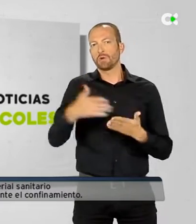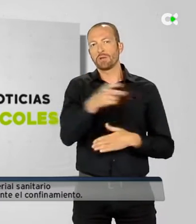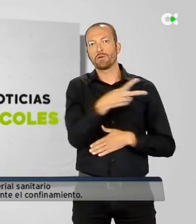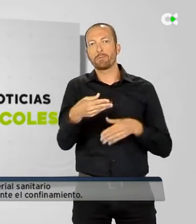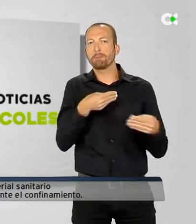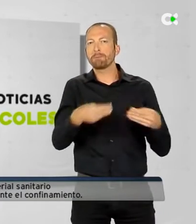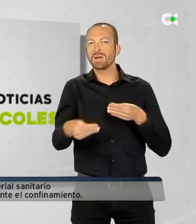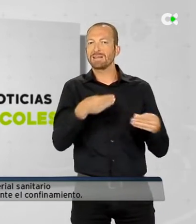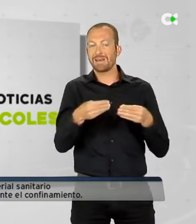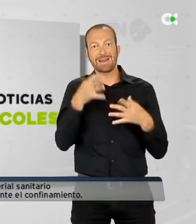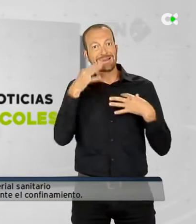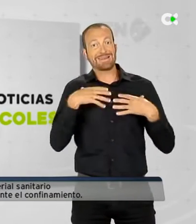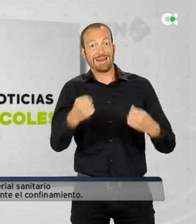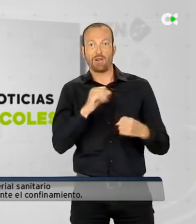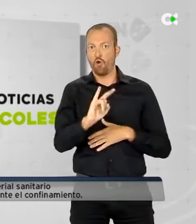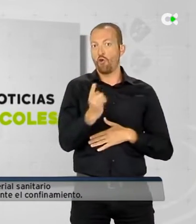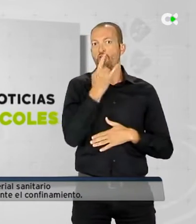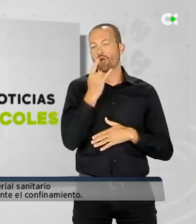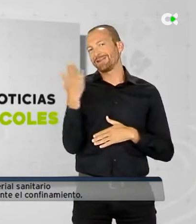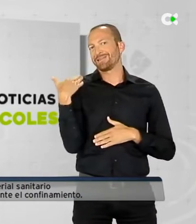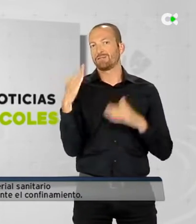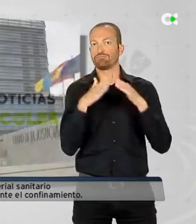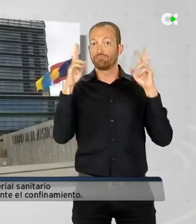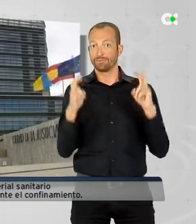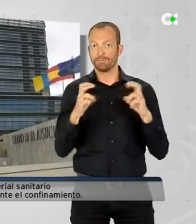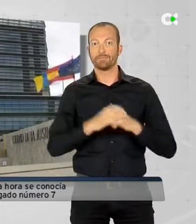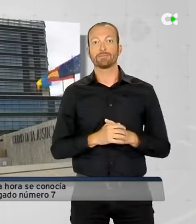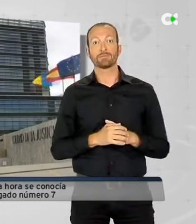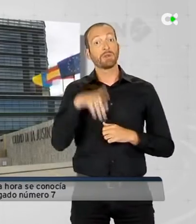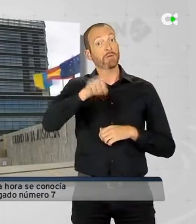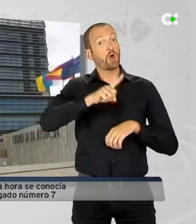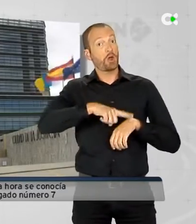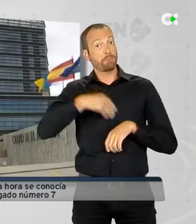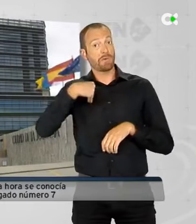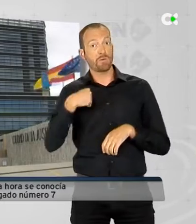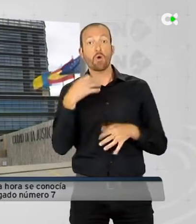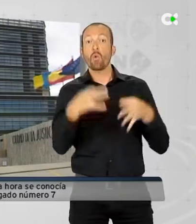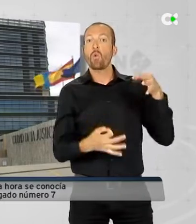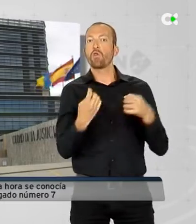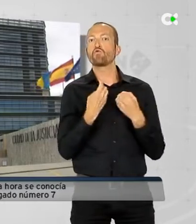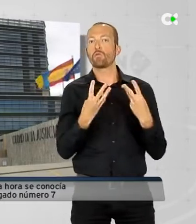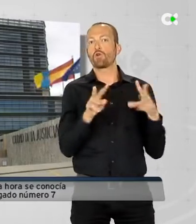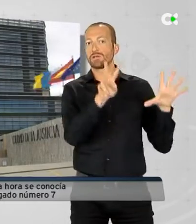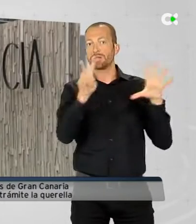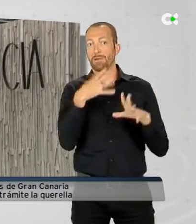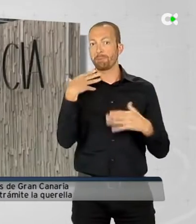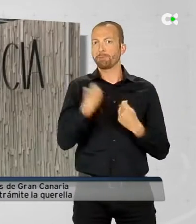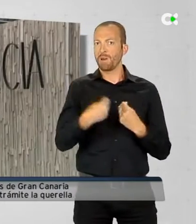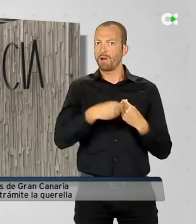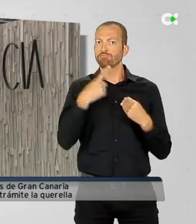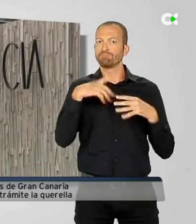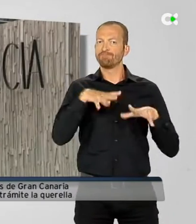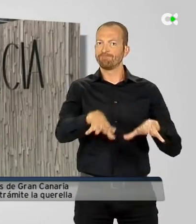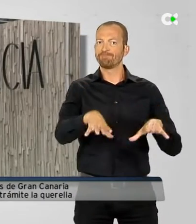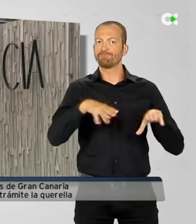por material sanitario defectuoso durante el confinamiento. A esa misma hora se conocía que el juzgado número 7 de Las Palmas de Gran